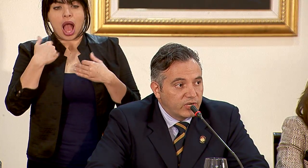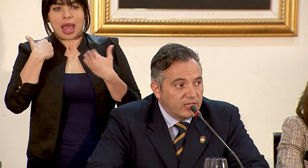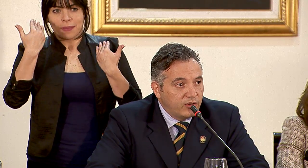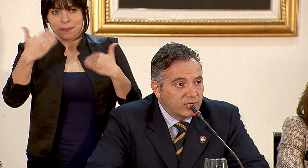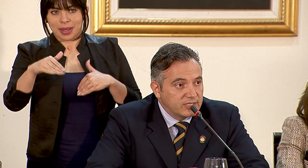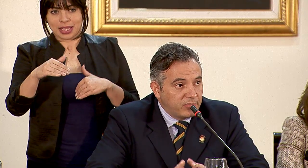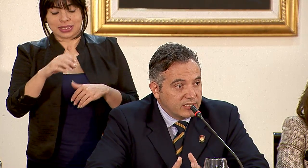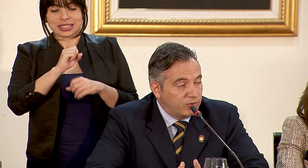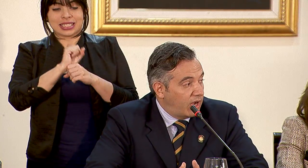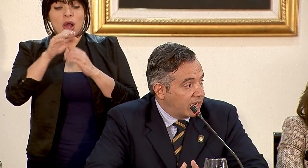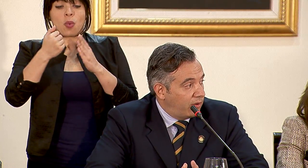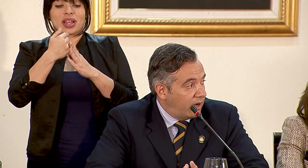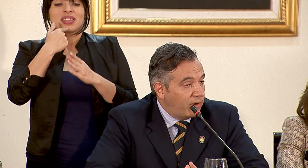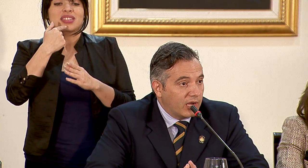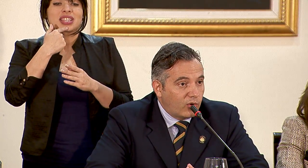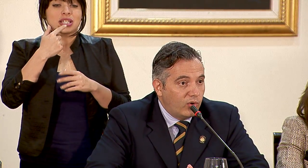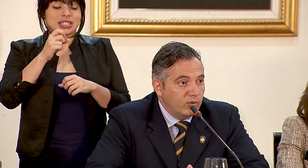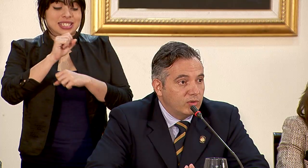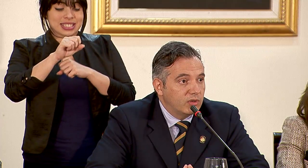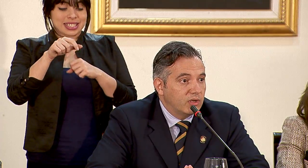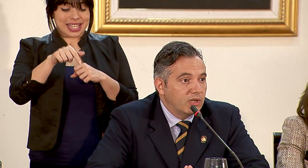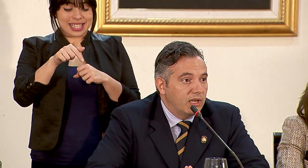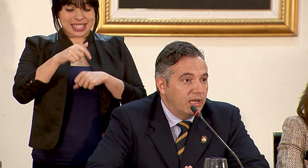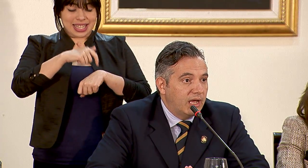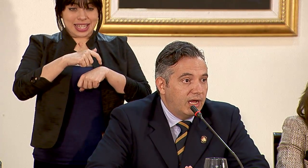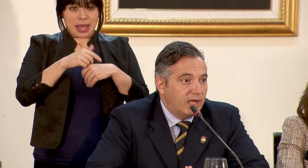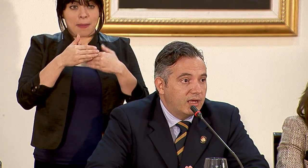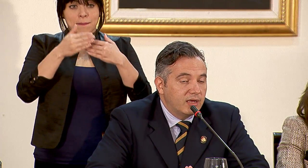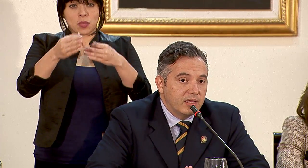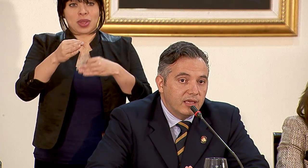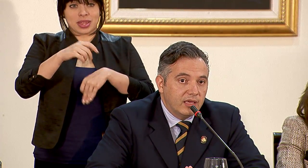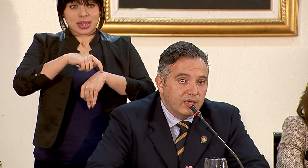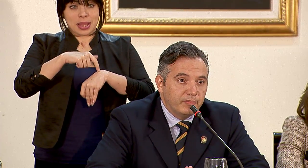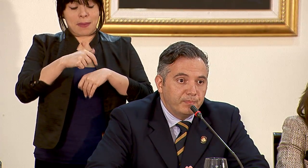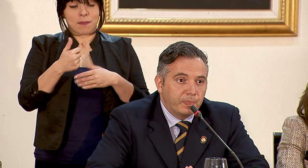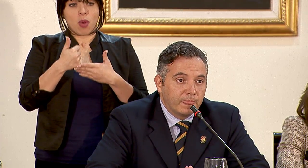Sala Constitucional dijo que ese plazo acababa con la